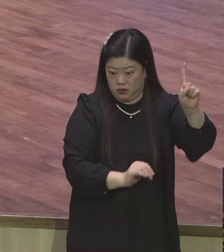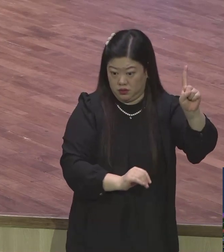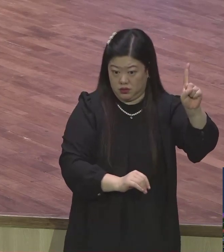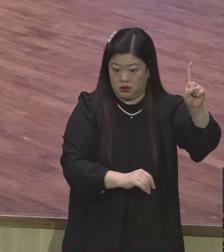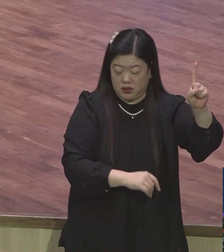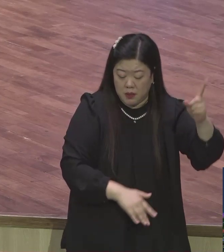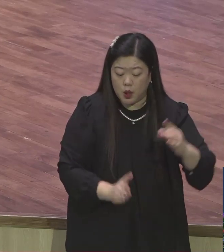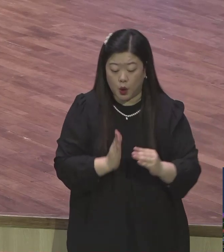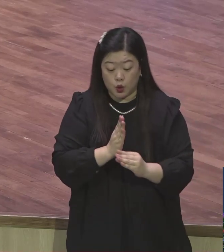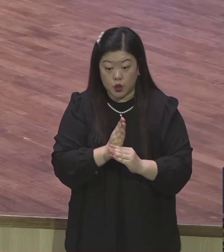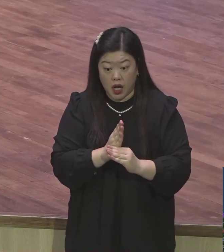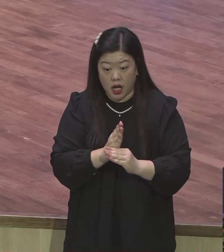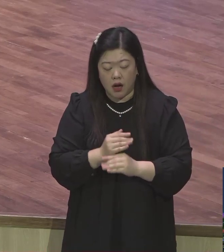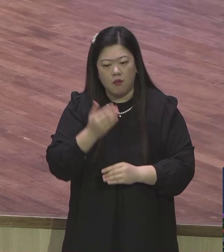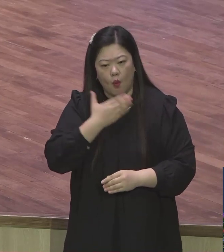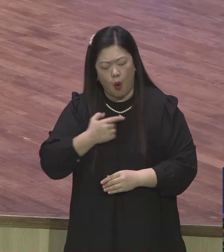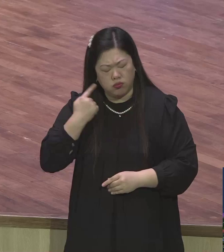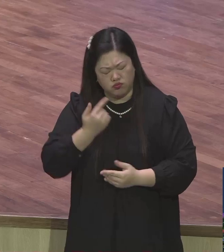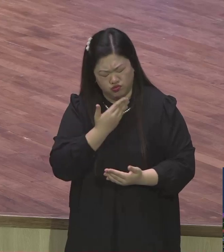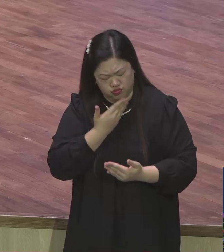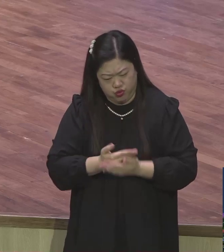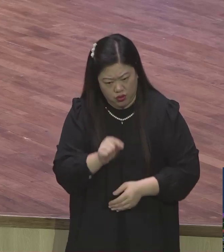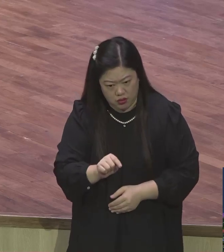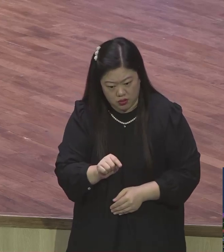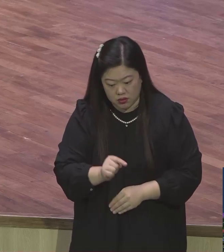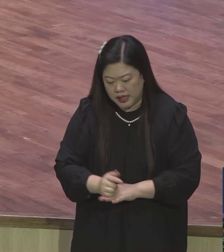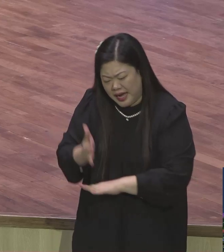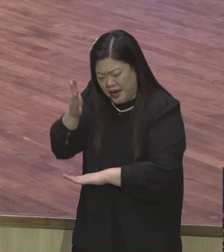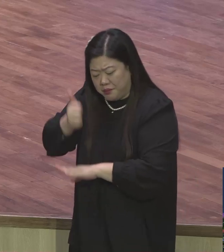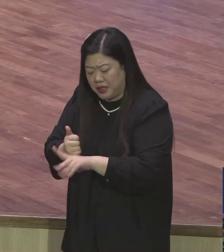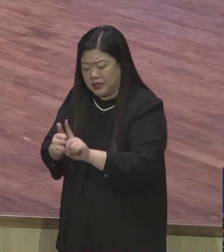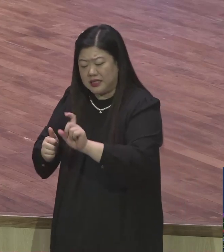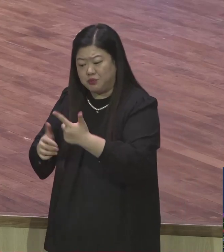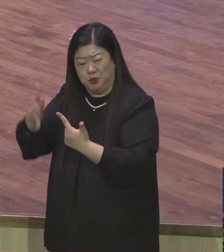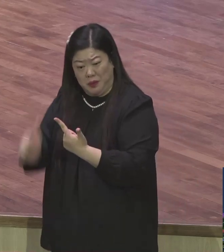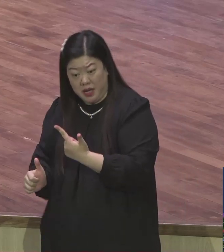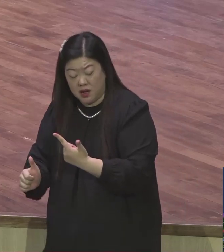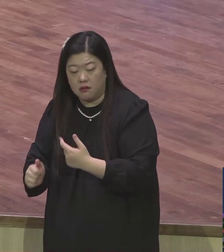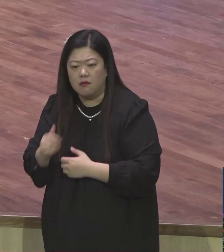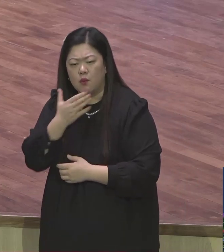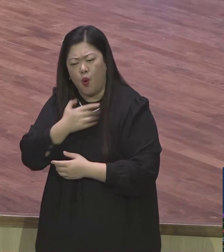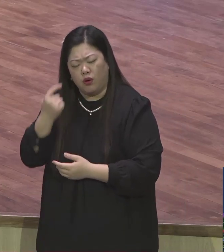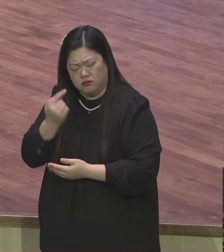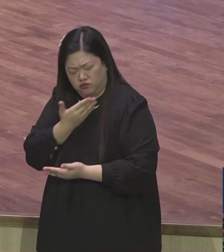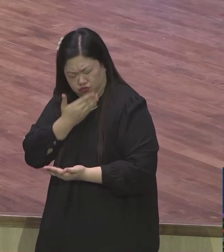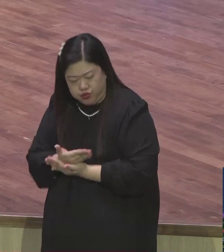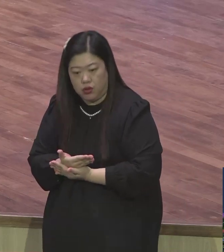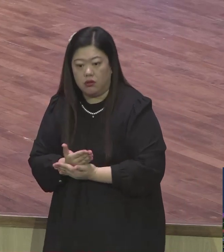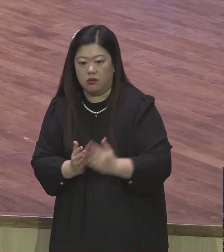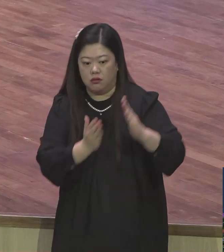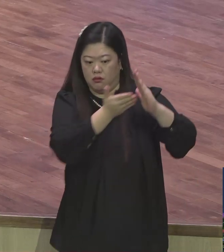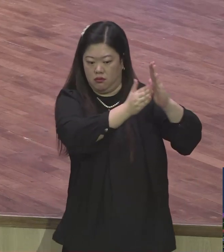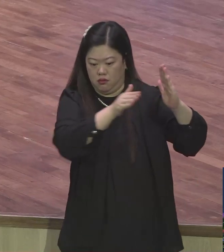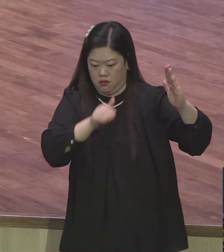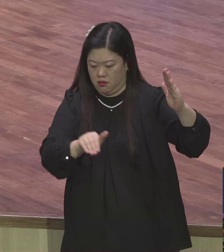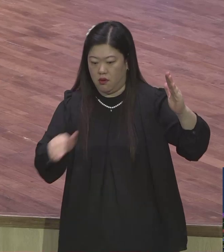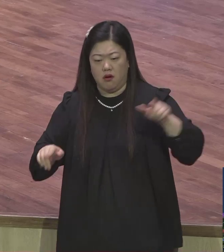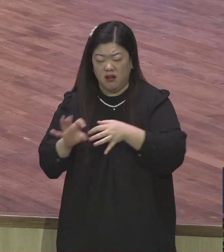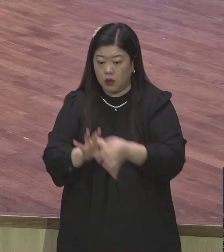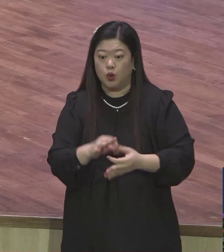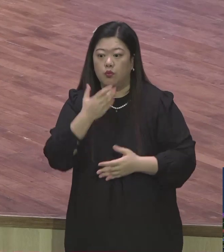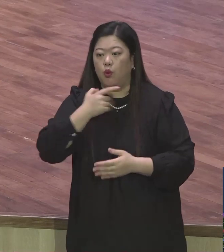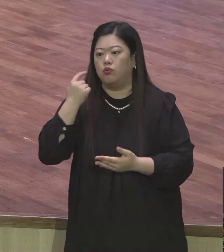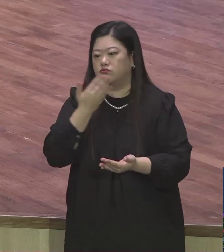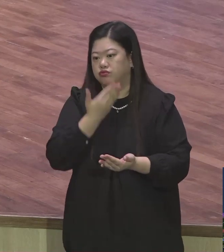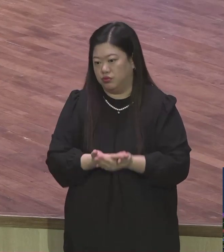다시금 강조하고 있습니다. 이 사도 바울은 이 바울되게 한 것이 뭐냐? 사도 바울을 바울되게